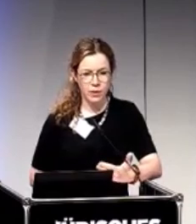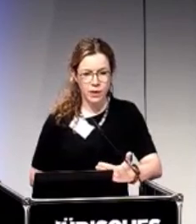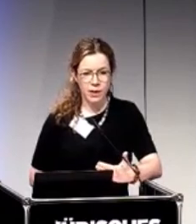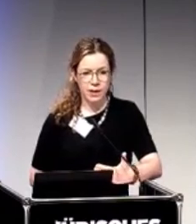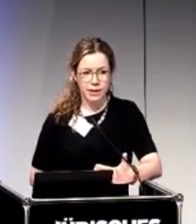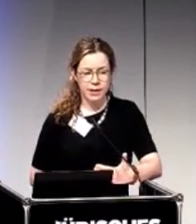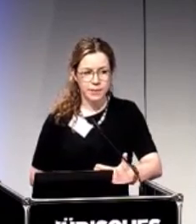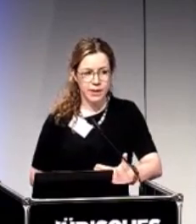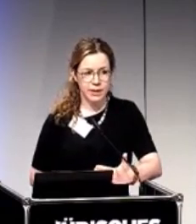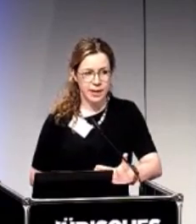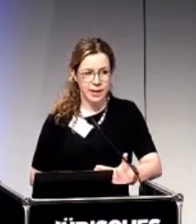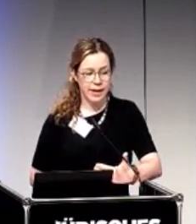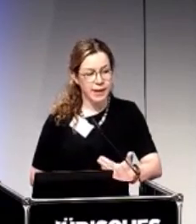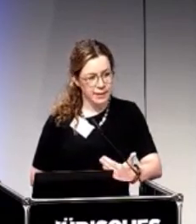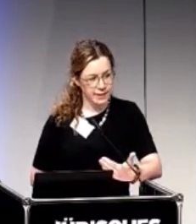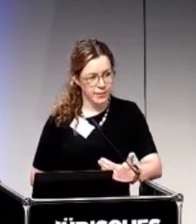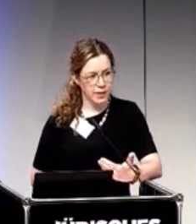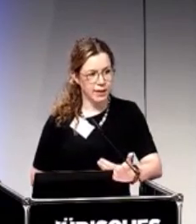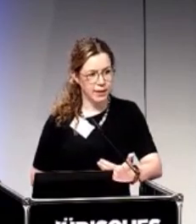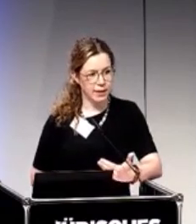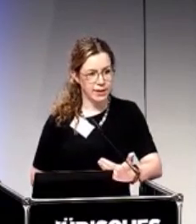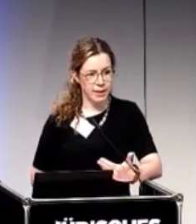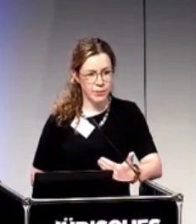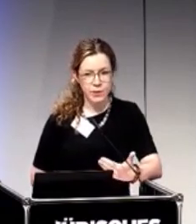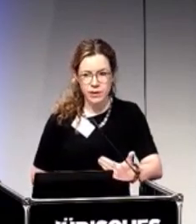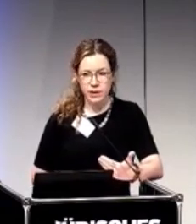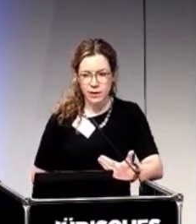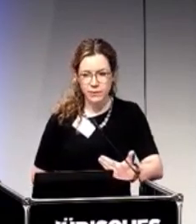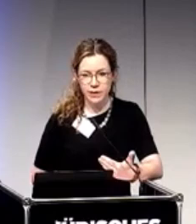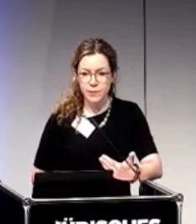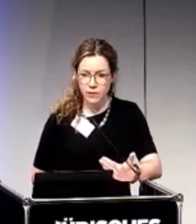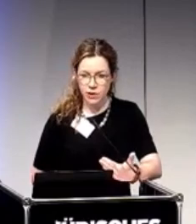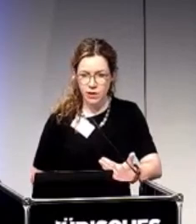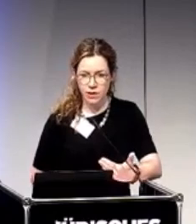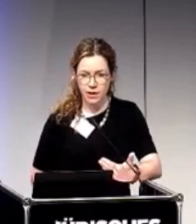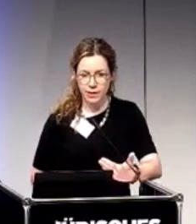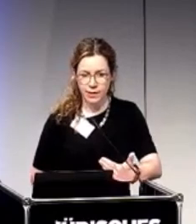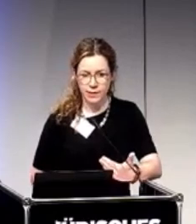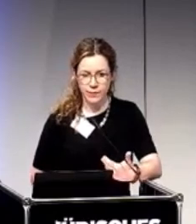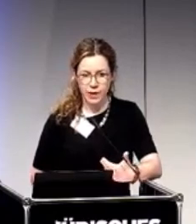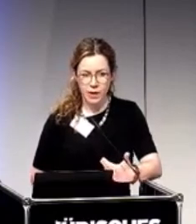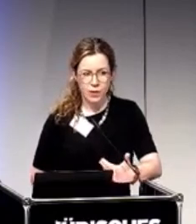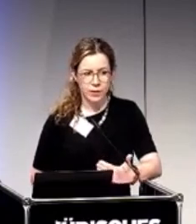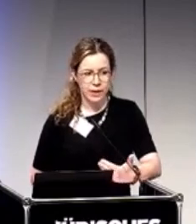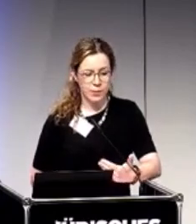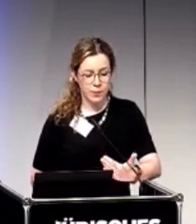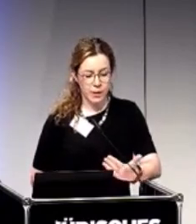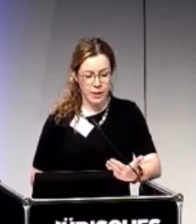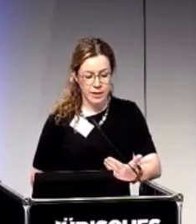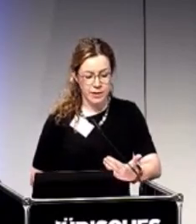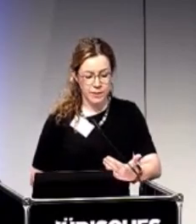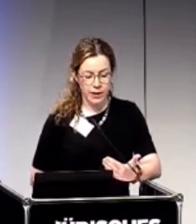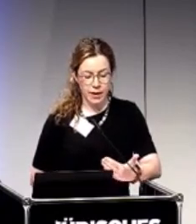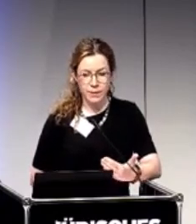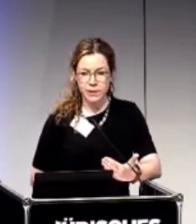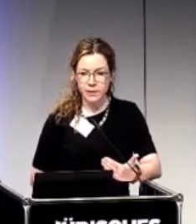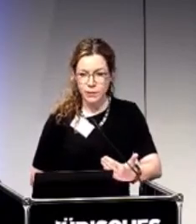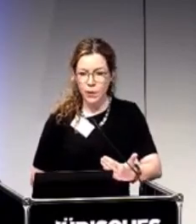Und auch, dass man sehr nachsichtig miteinander sein muss, was Missverständnisse angeht. Und der gemeinsam erarbeitete